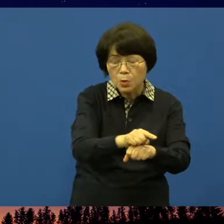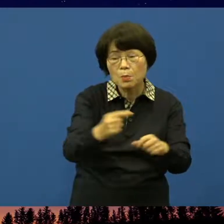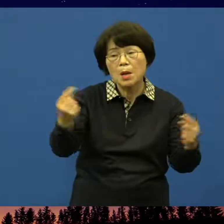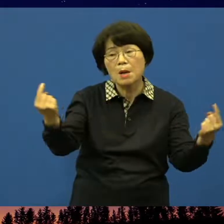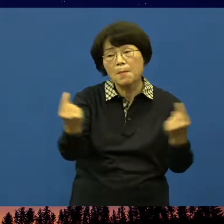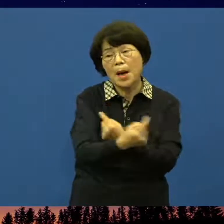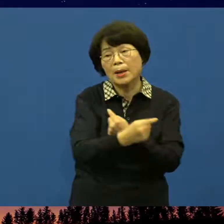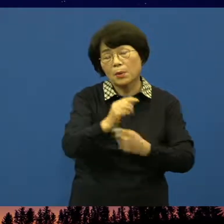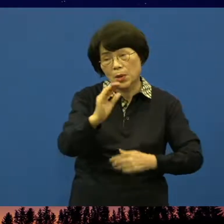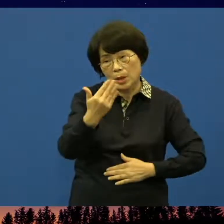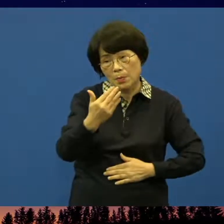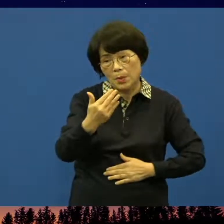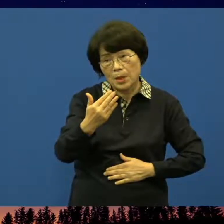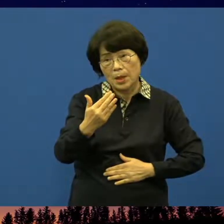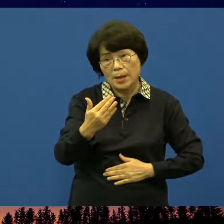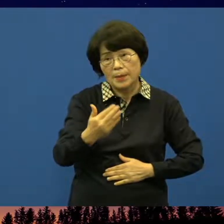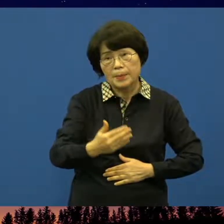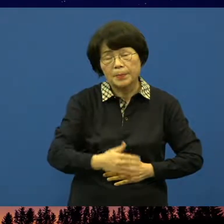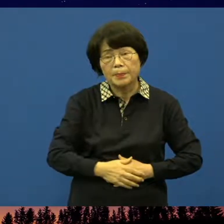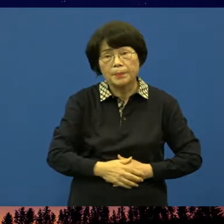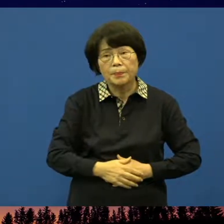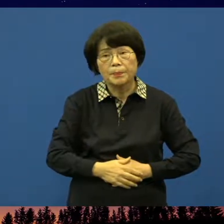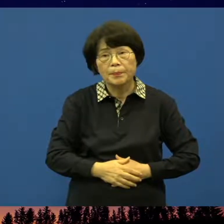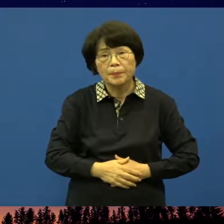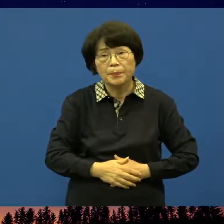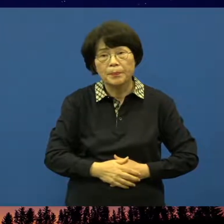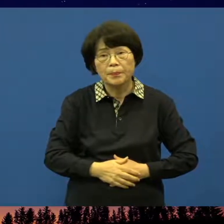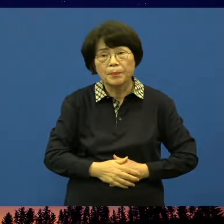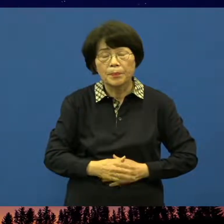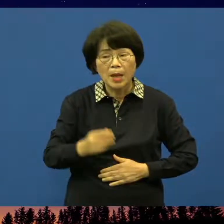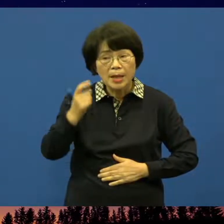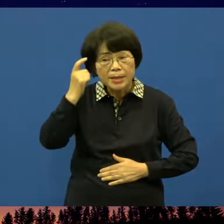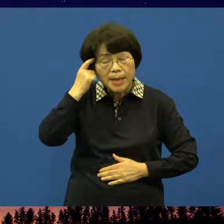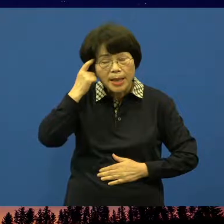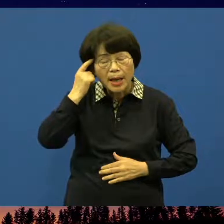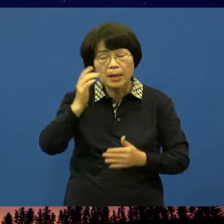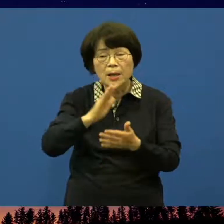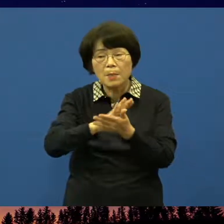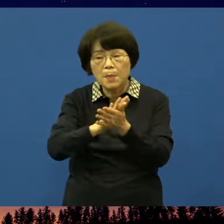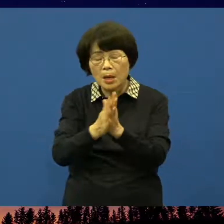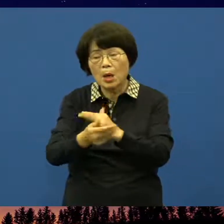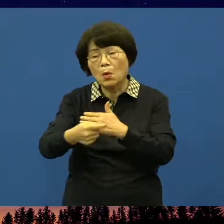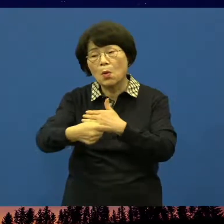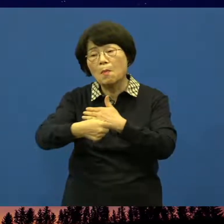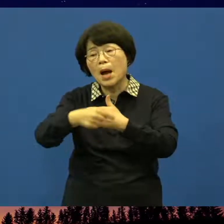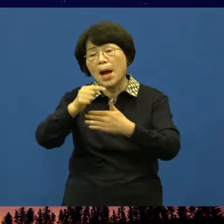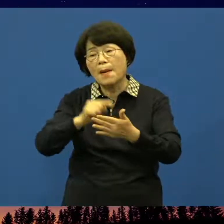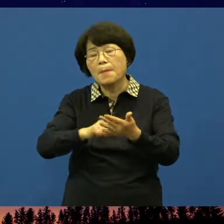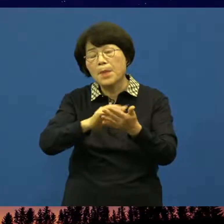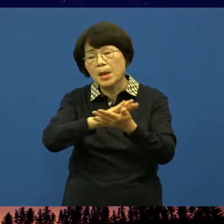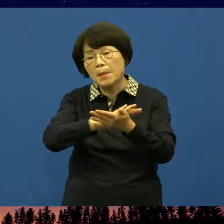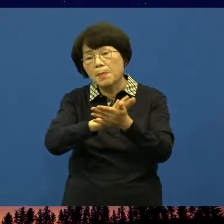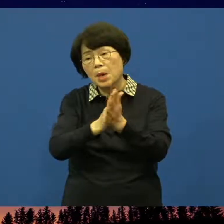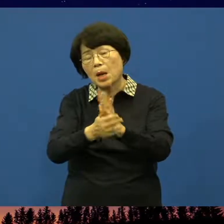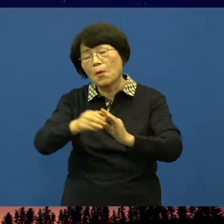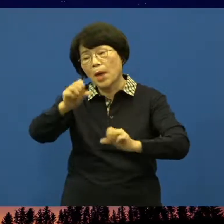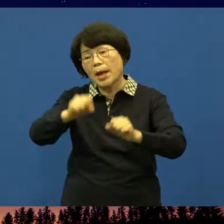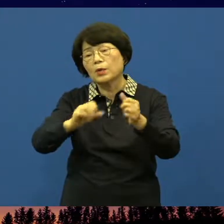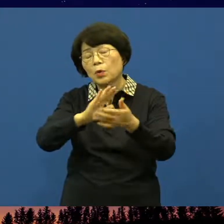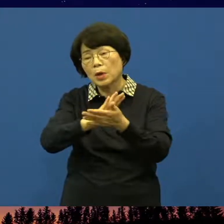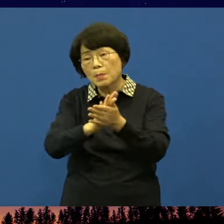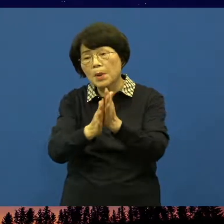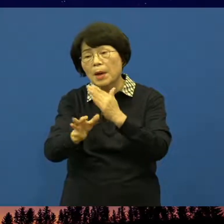것. 믿음은 우리의 행동과 삶에 깊은 영향을 미쳐요. 그 생각이 변하고 마음이 변하고 태도가